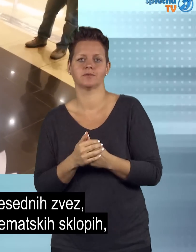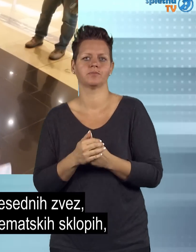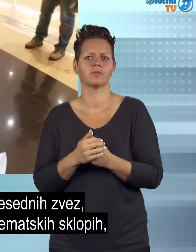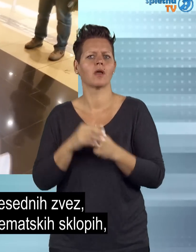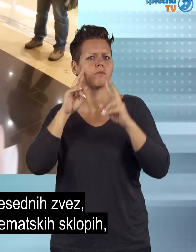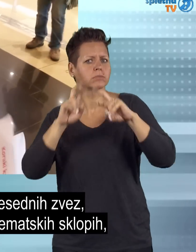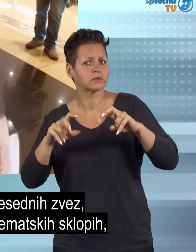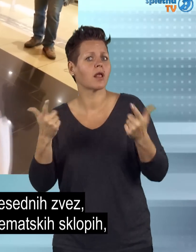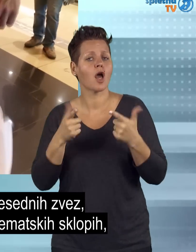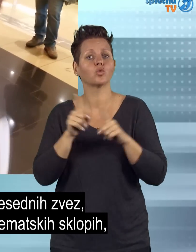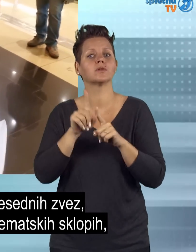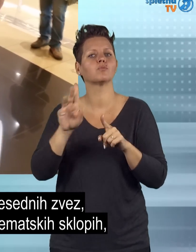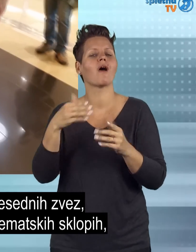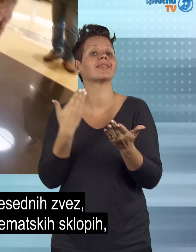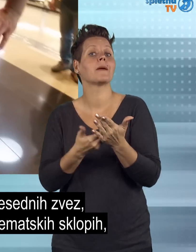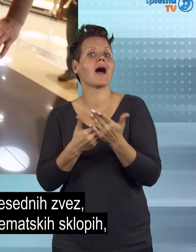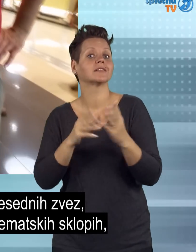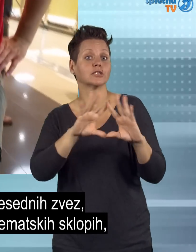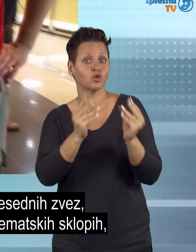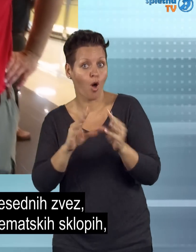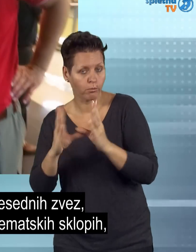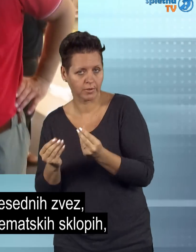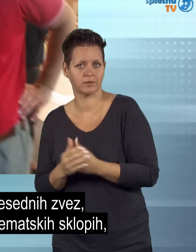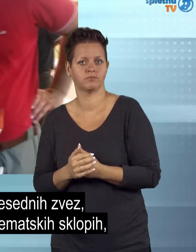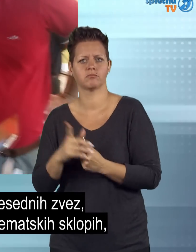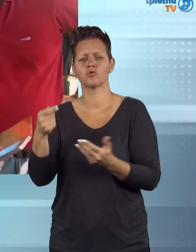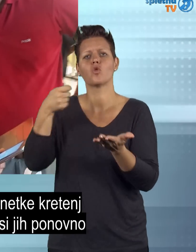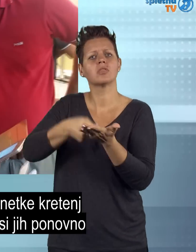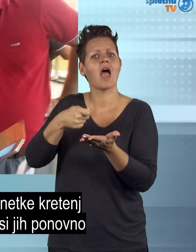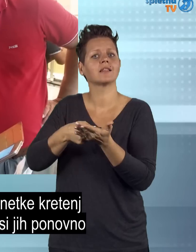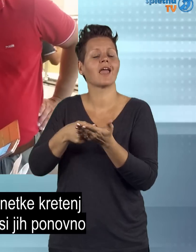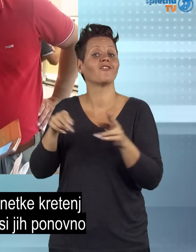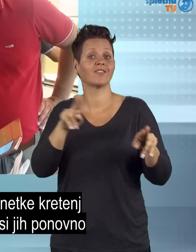dodajate videoposnetke kreten med priljubljene in si jih ponovno ogledate kasneje.